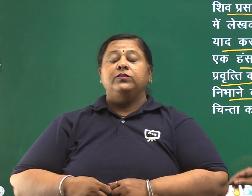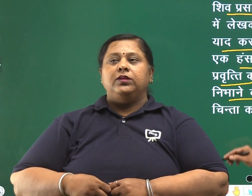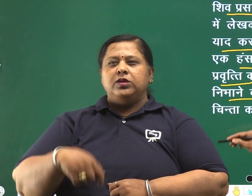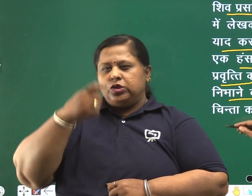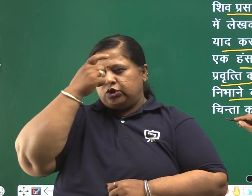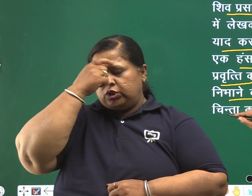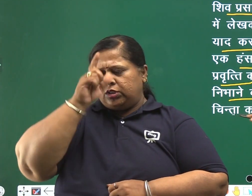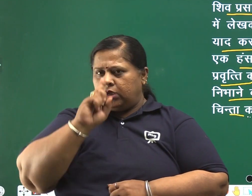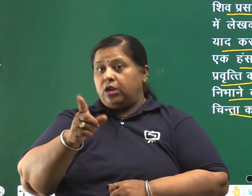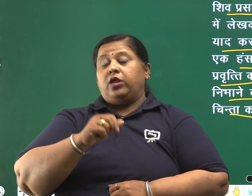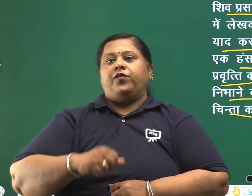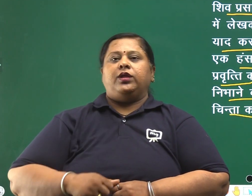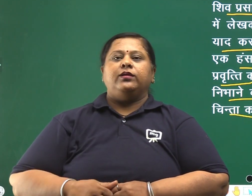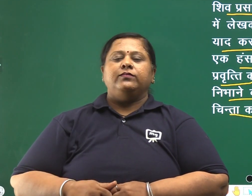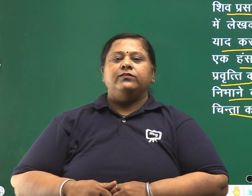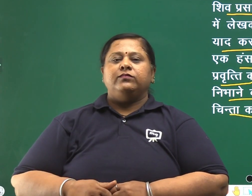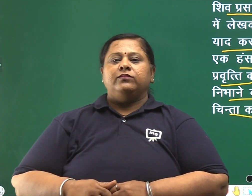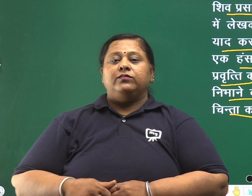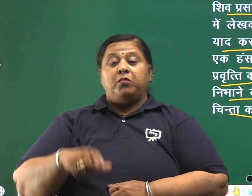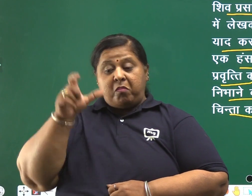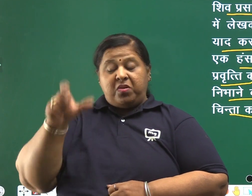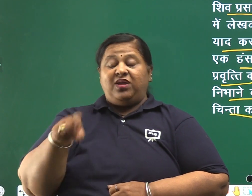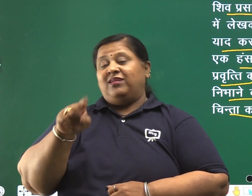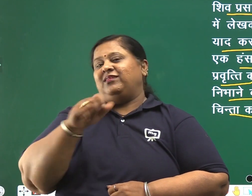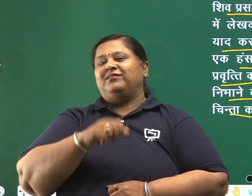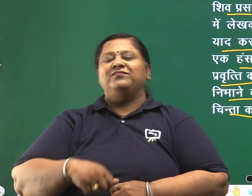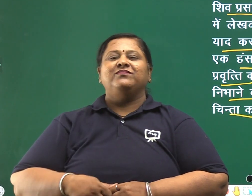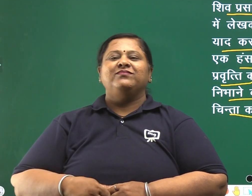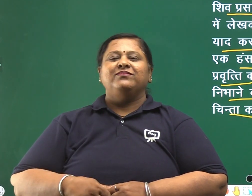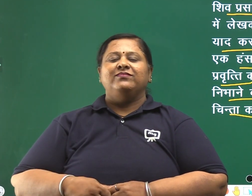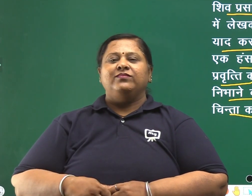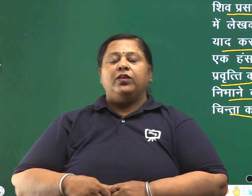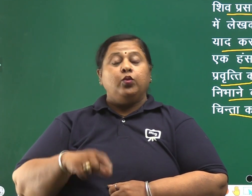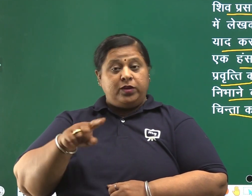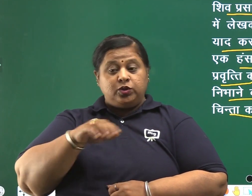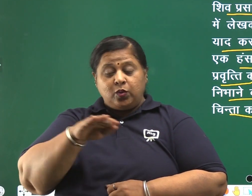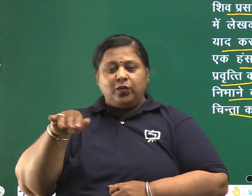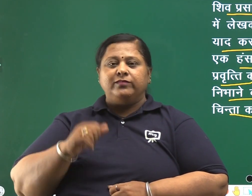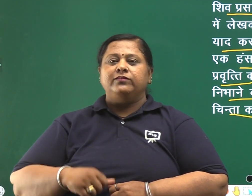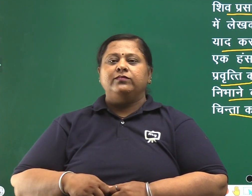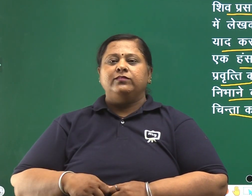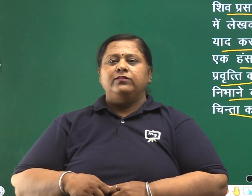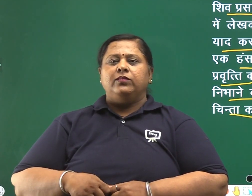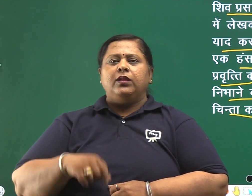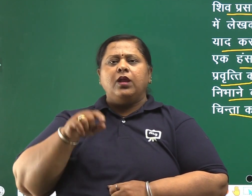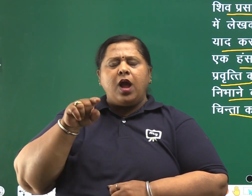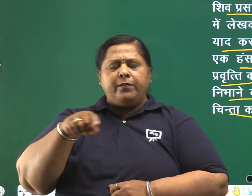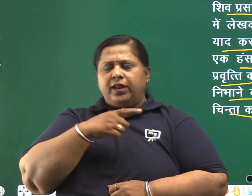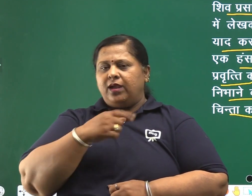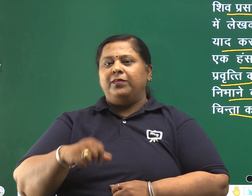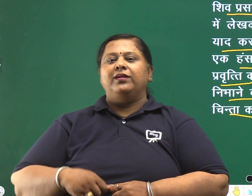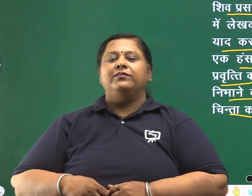चिंता करने वाली महिला थी। तो बच्चों, आपने यहाँ